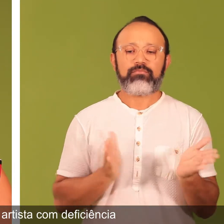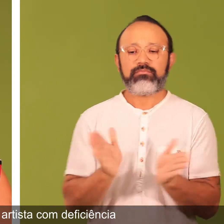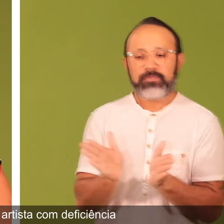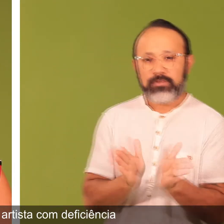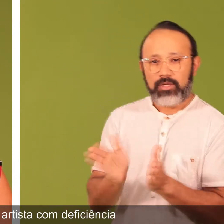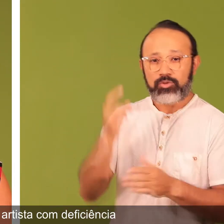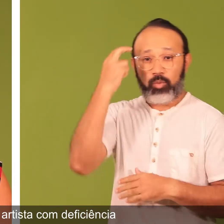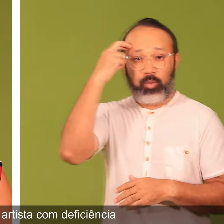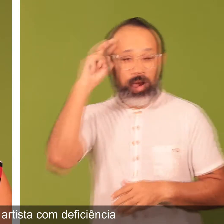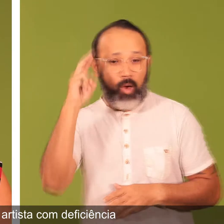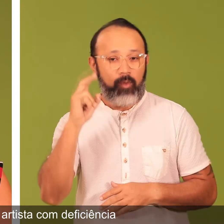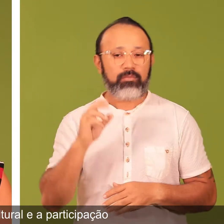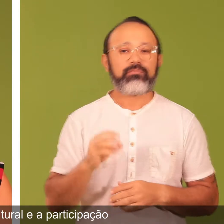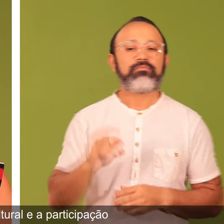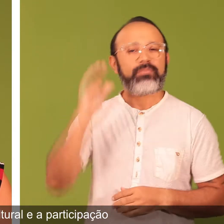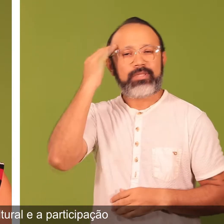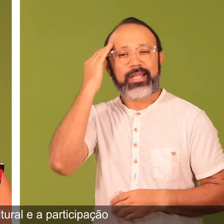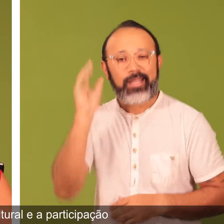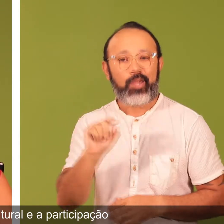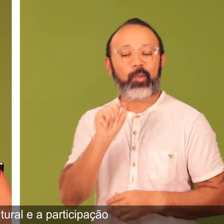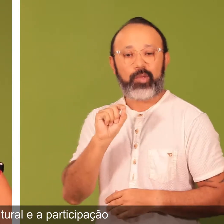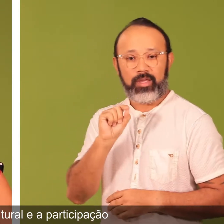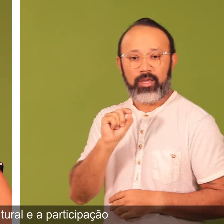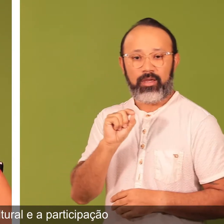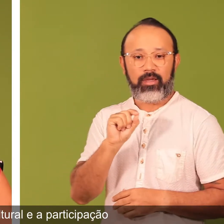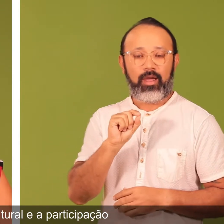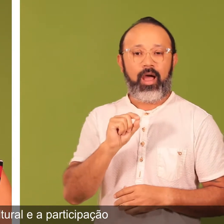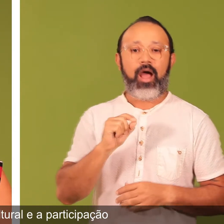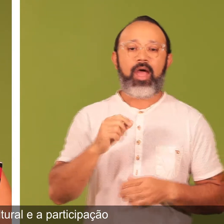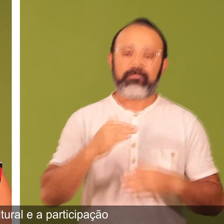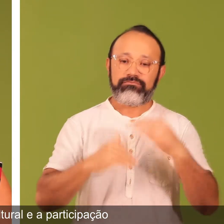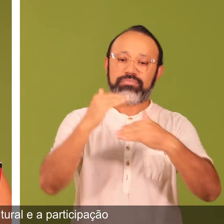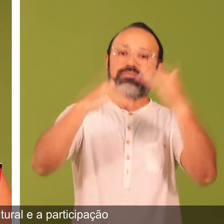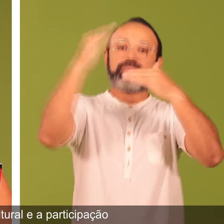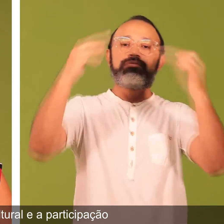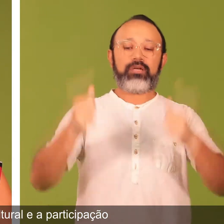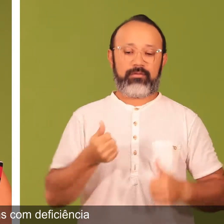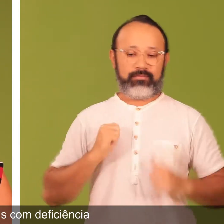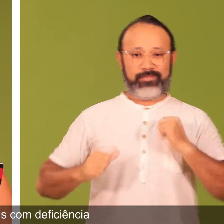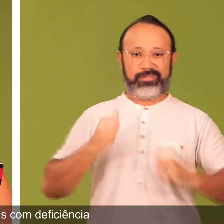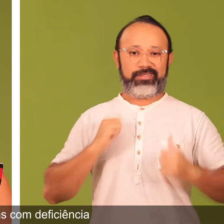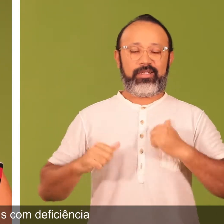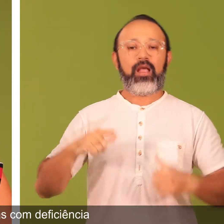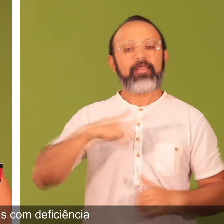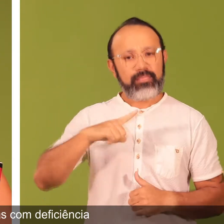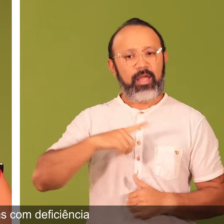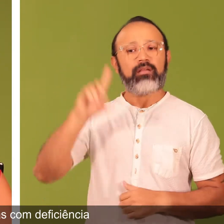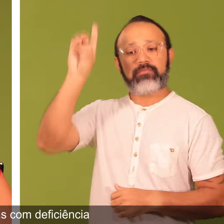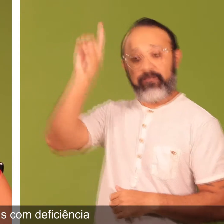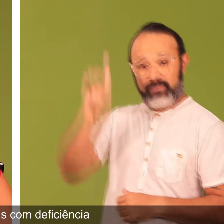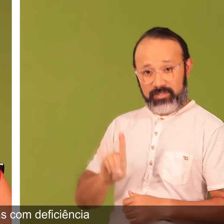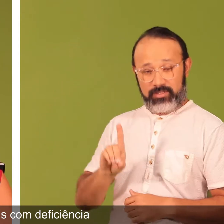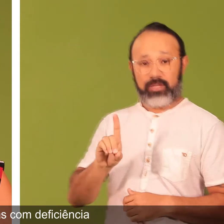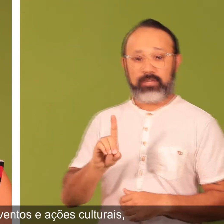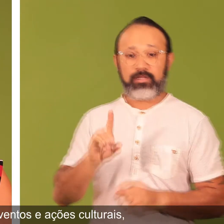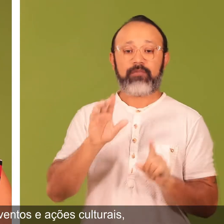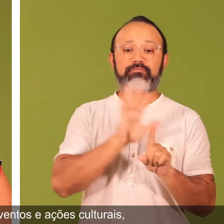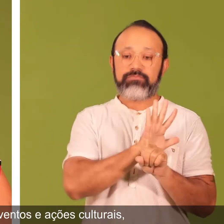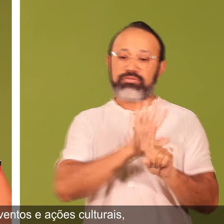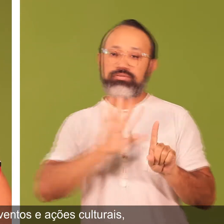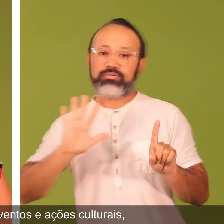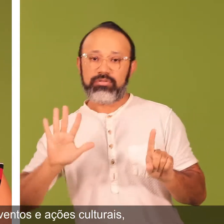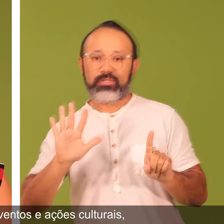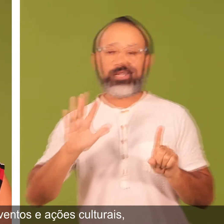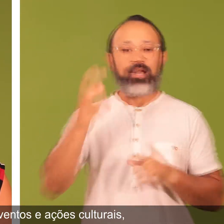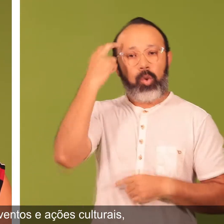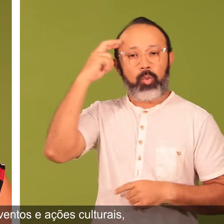promoção do artista com deficiência no cenário cultural EA participação de pessoas com deficiência